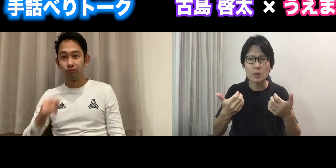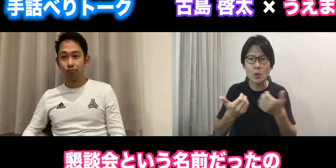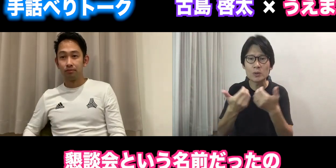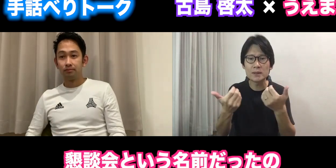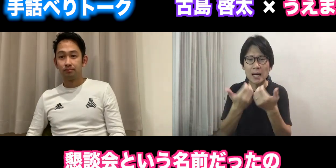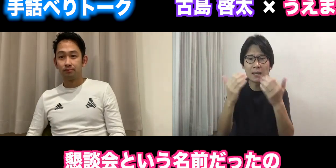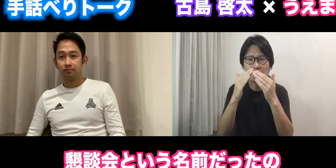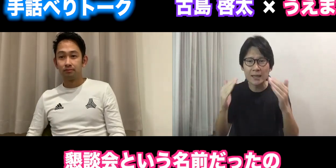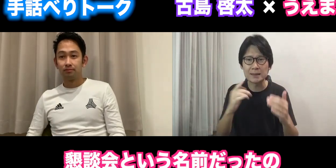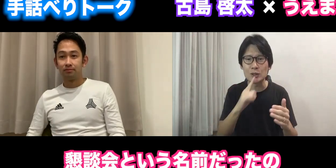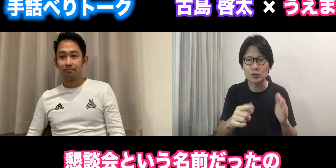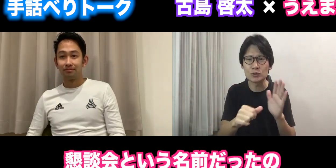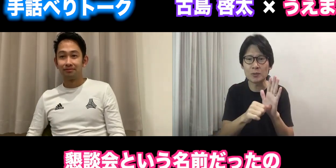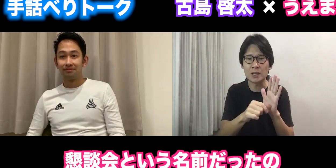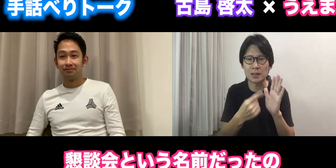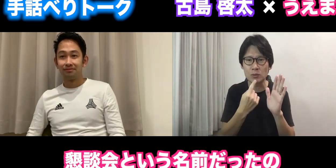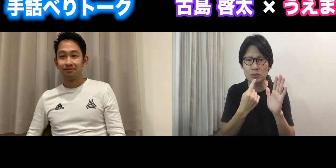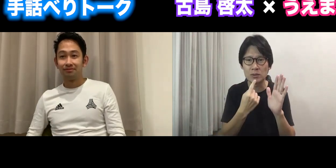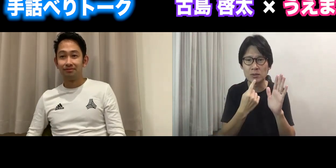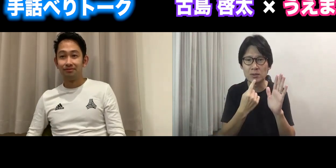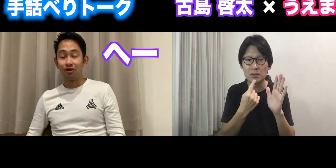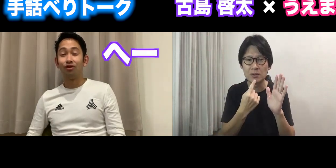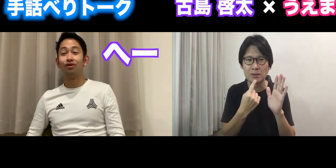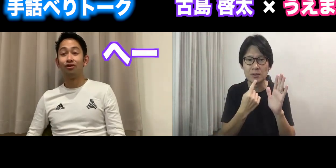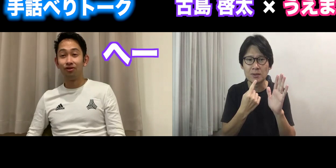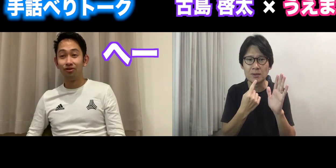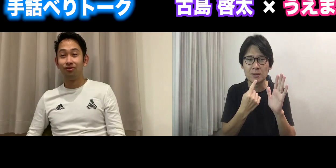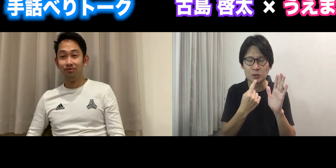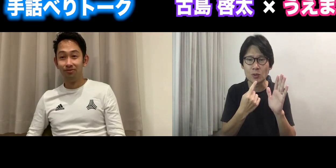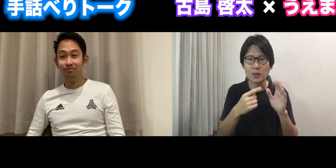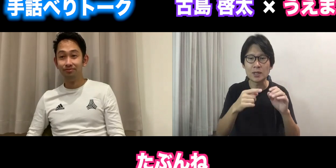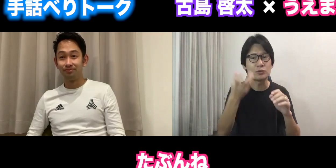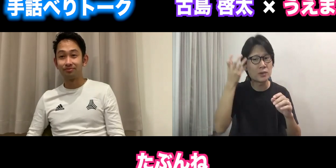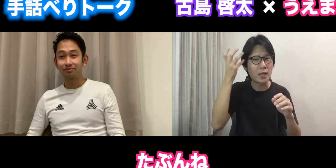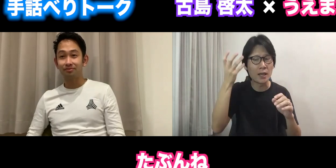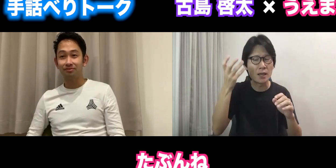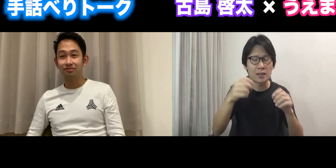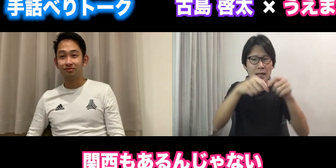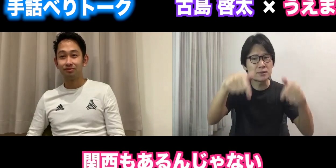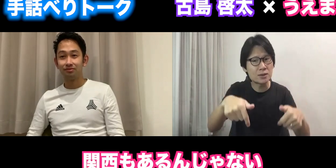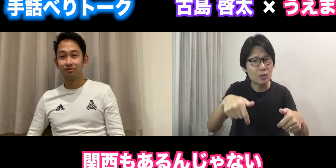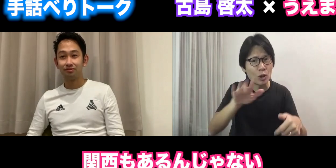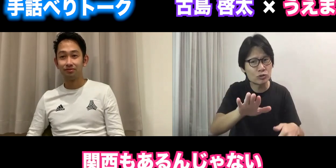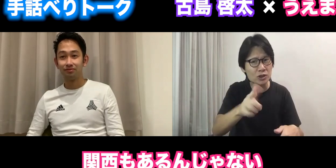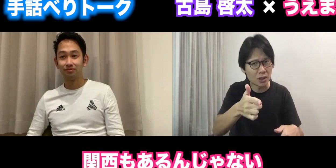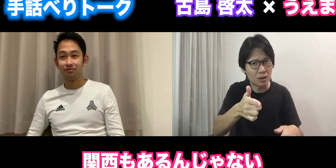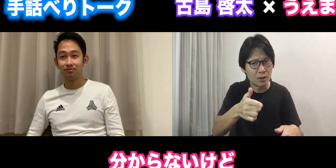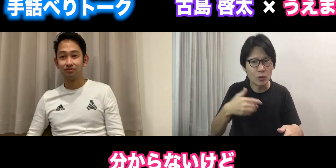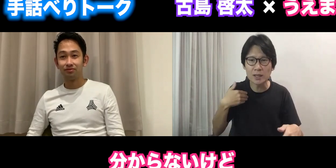懇談会っていう名前だったっうーん多分ねえ館ちゃいもんじゃは金